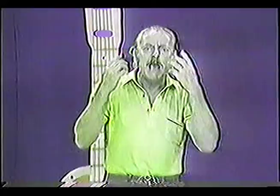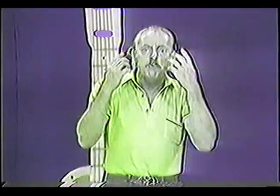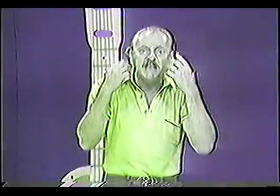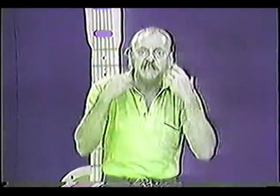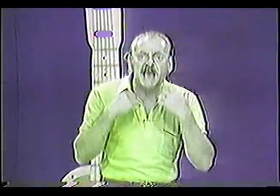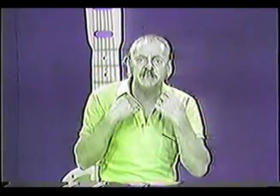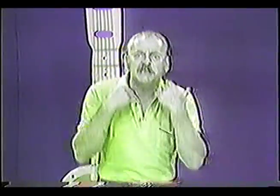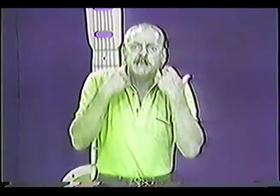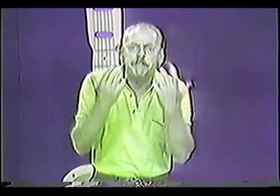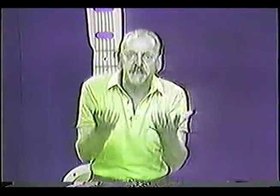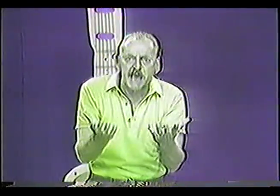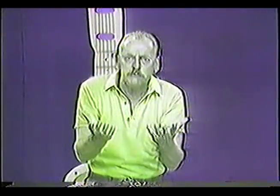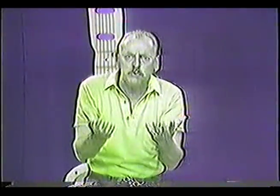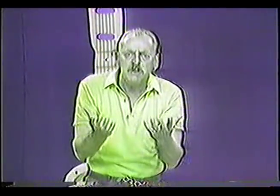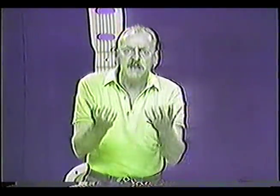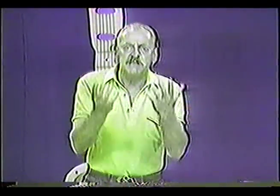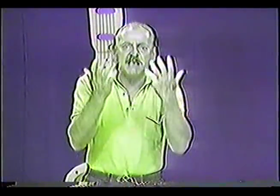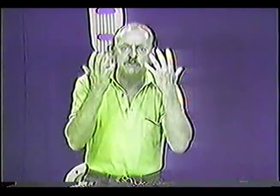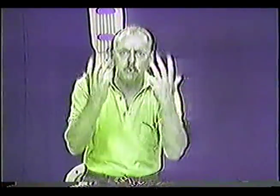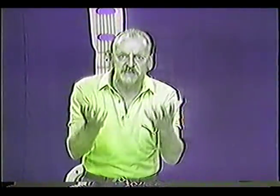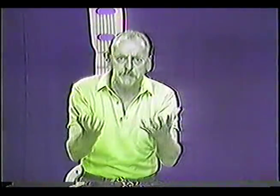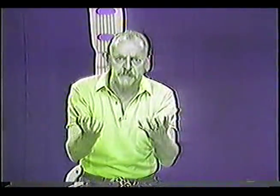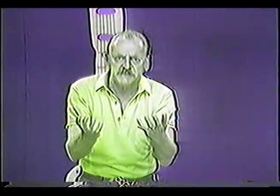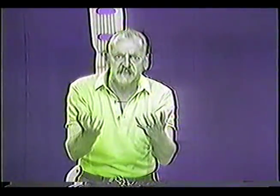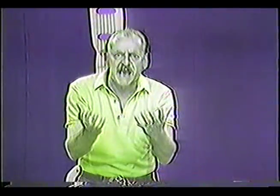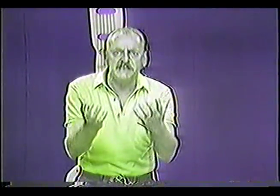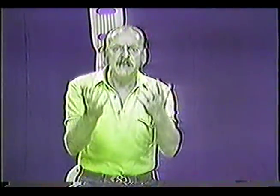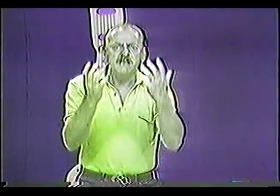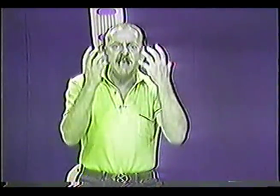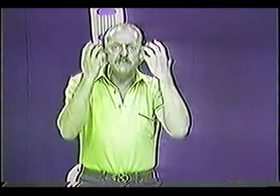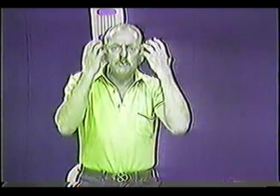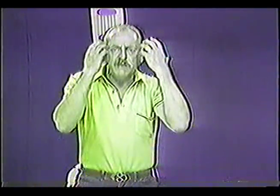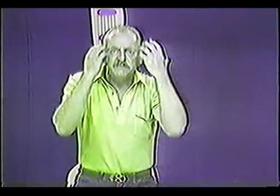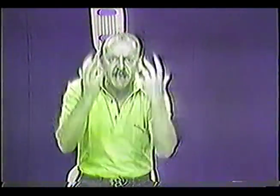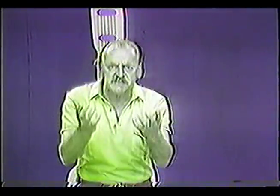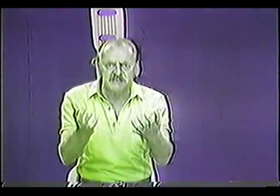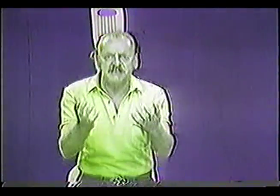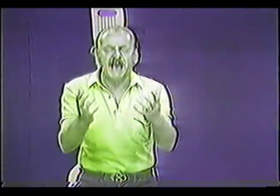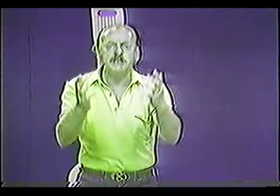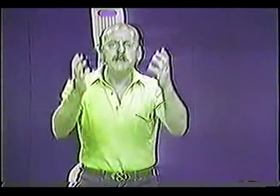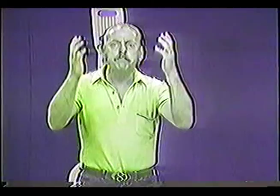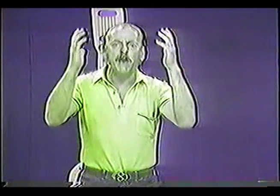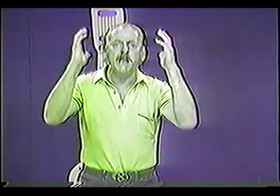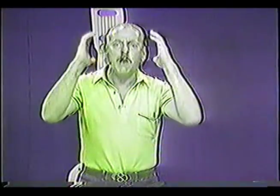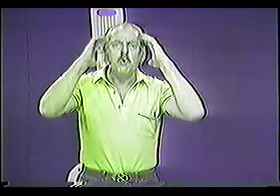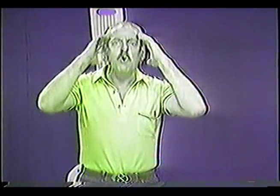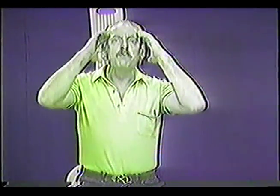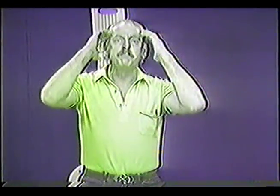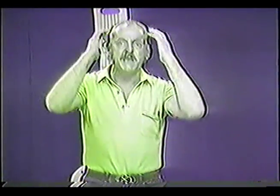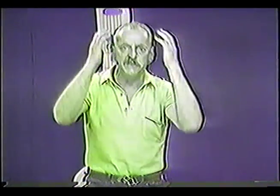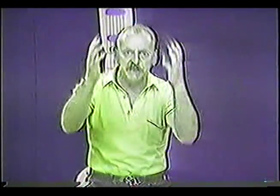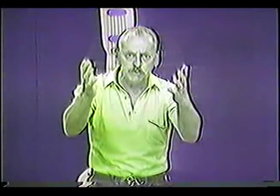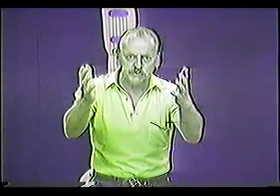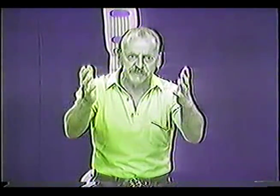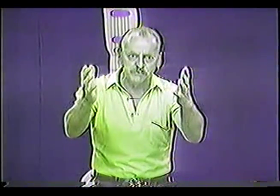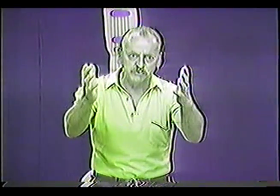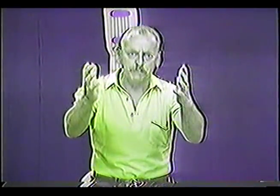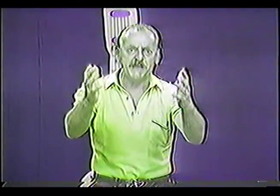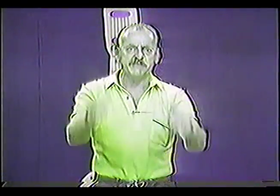a humanidade caminhando na sua simplicidade, na sua necessidade para o menino Jesus no